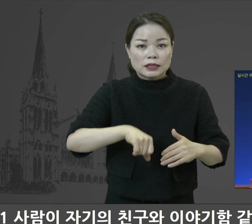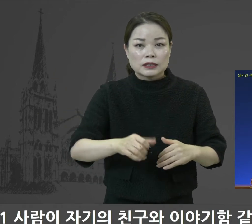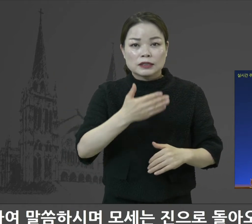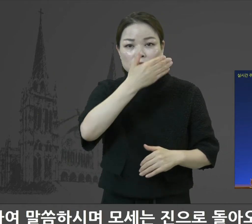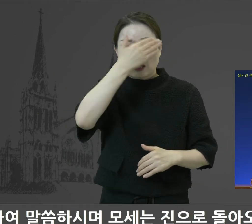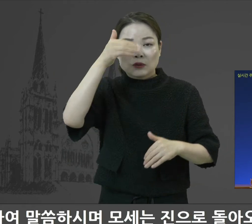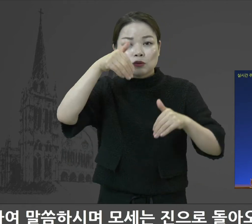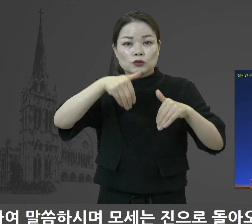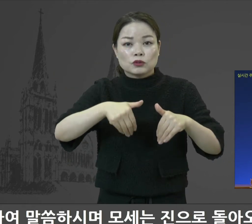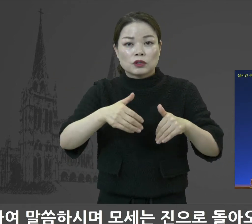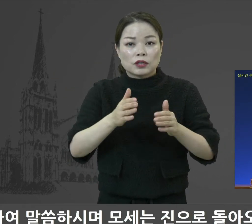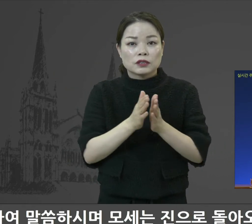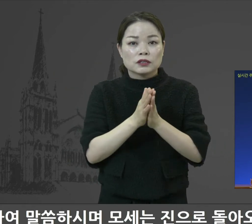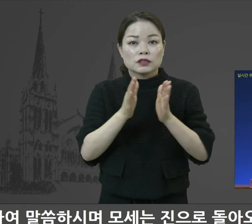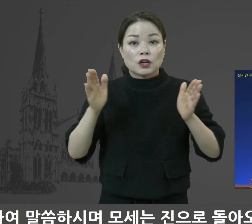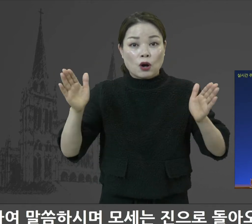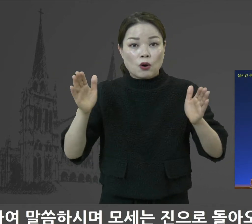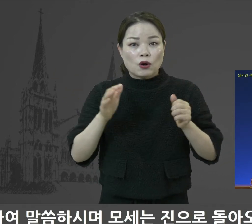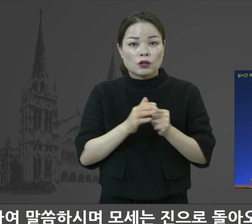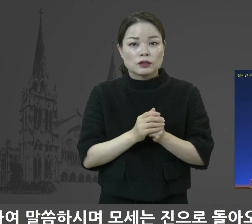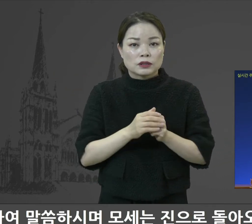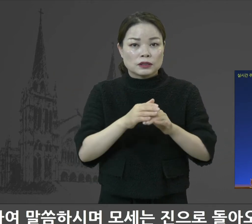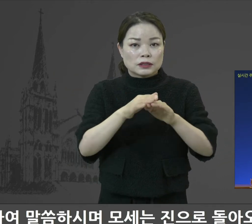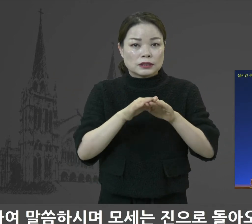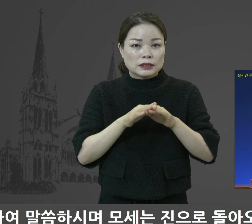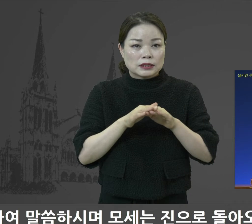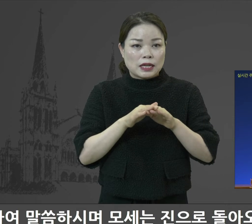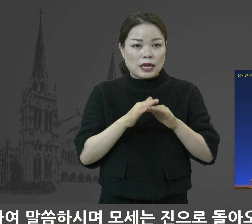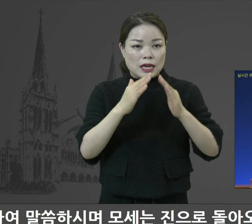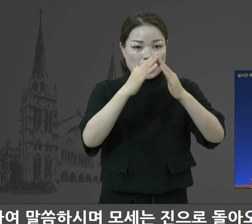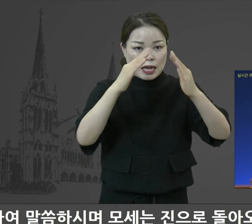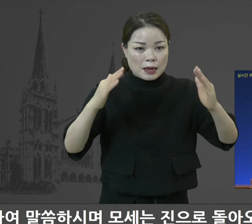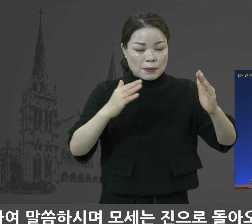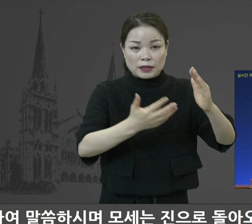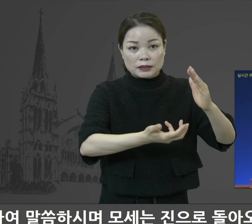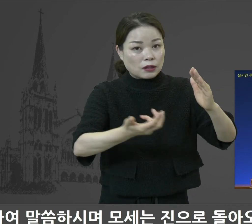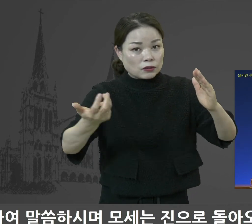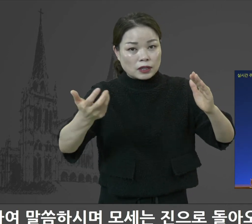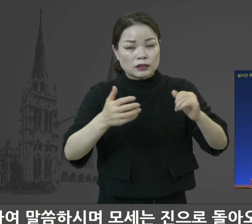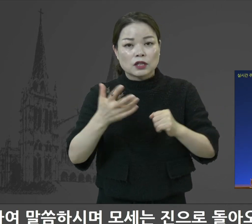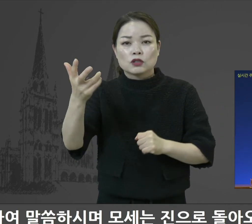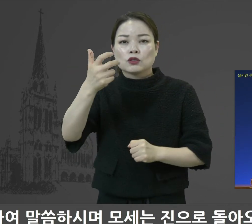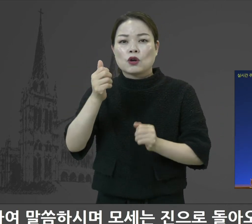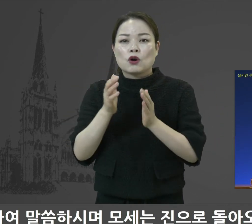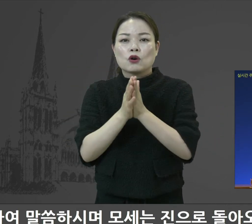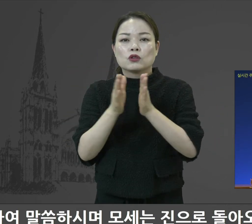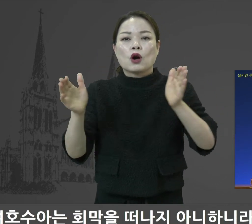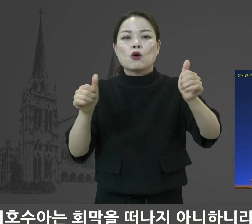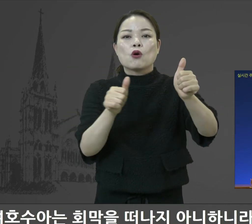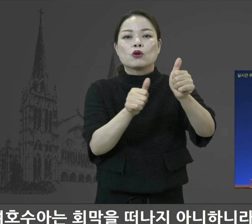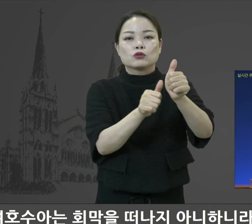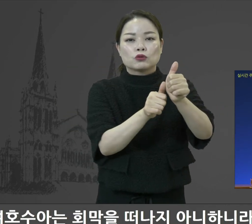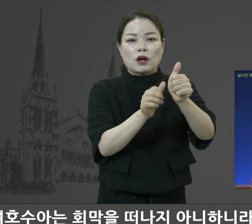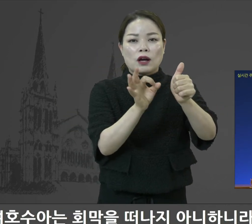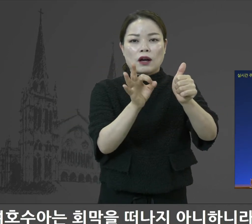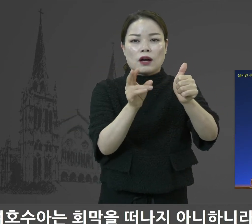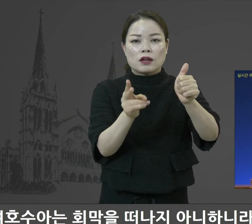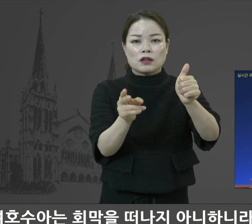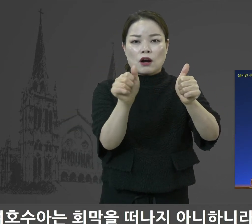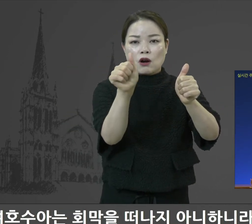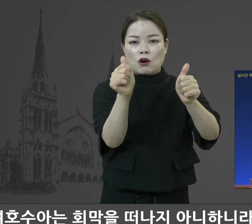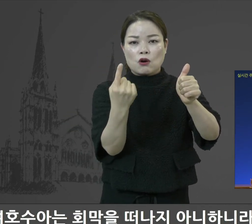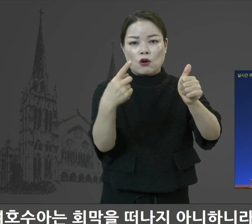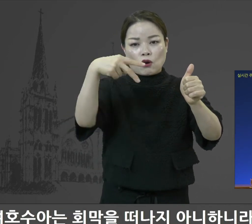젊은 수종자 여호수아는 회막을 떠나지 아니하니라. 여기 여호수아의 모습도 우리 기억 속에 조금